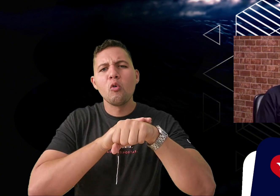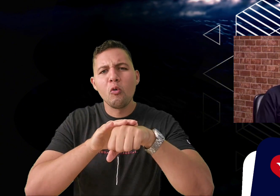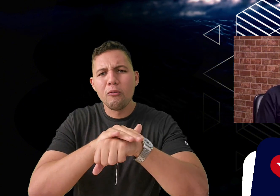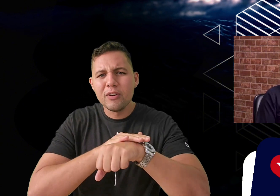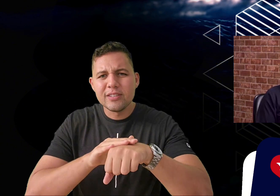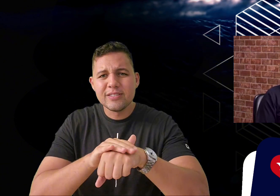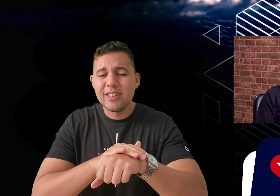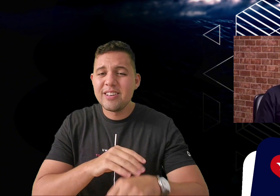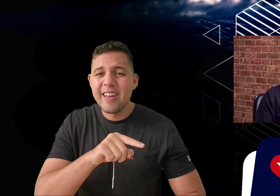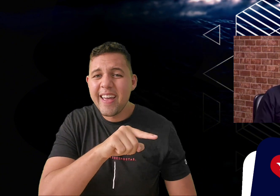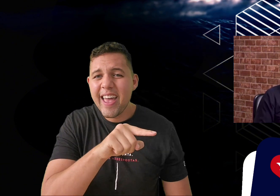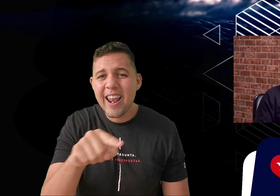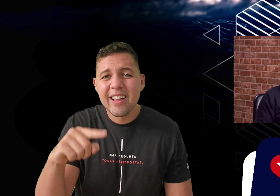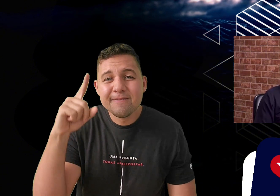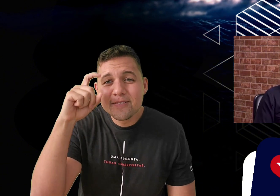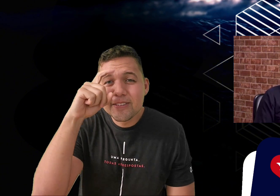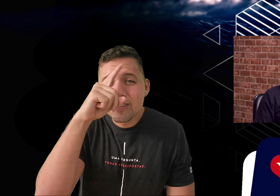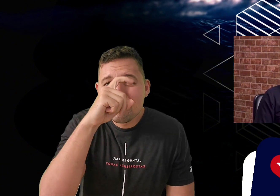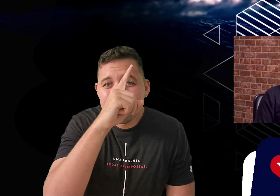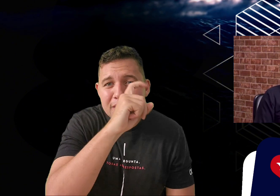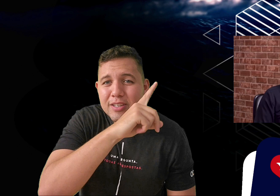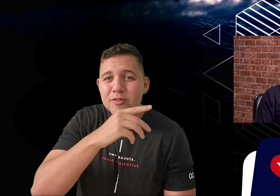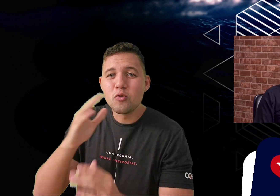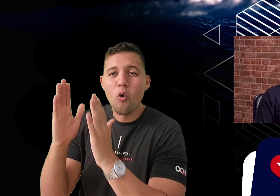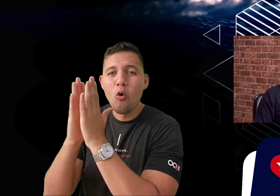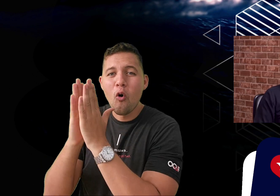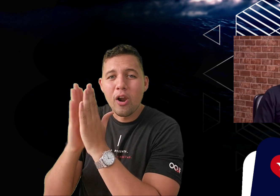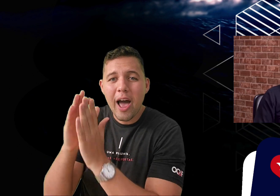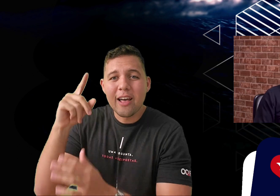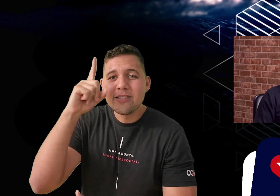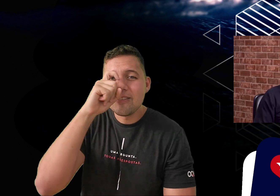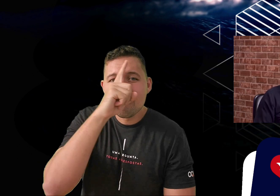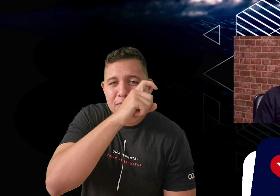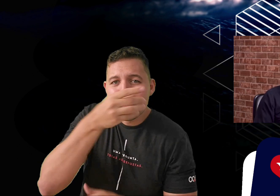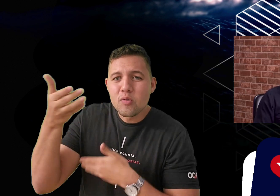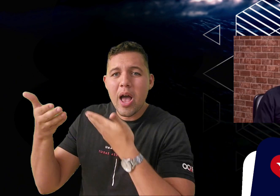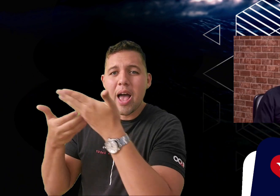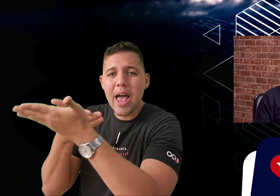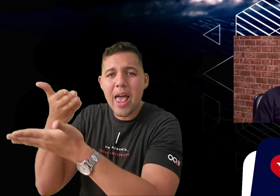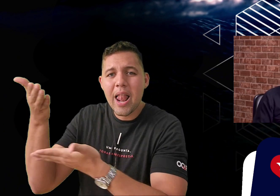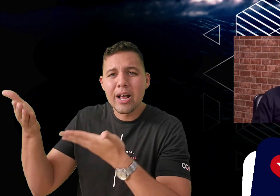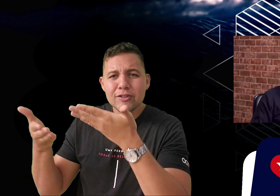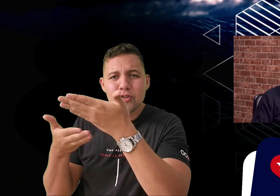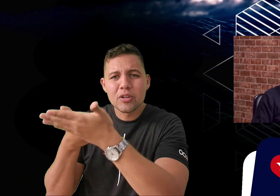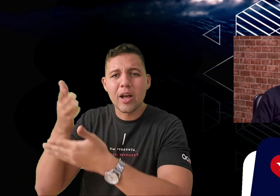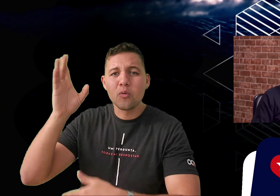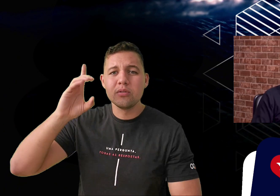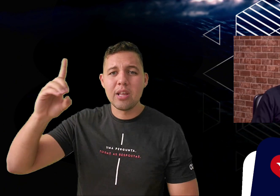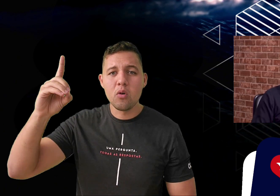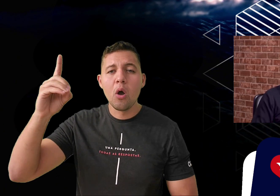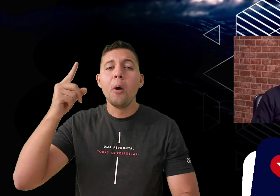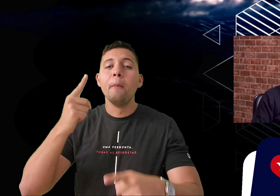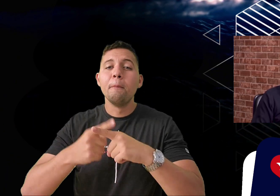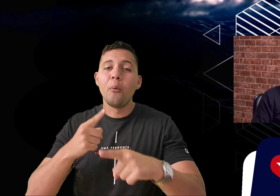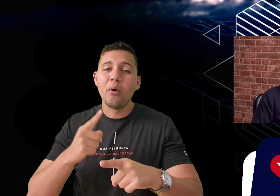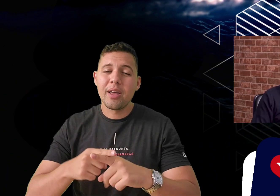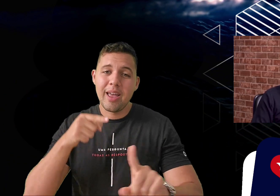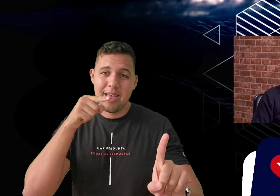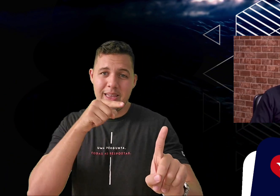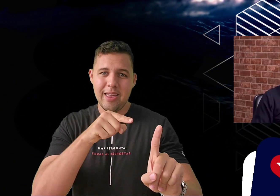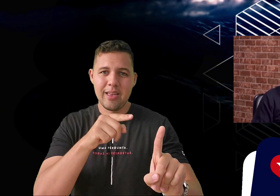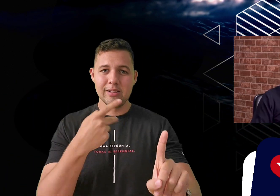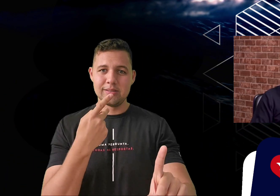com Deus porque tiveram aqui na Terra um relacionamento muito turbulento com o seu pai